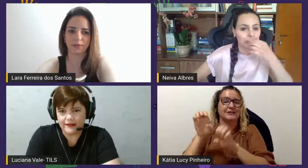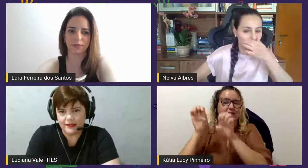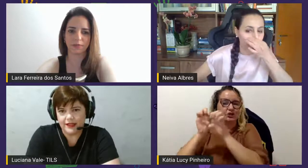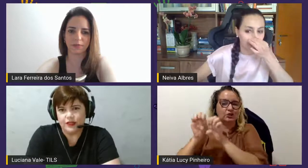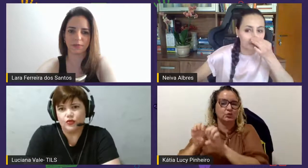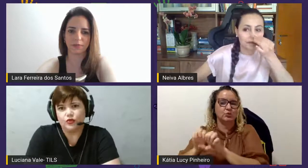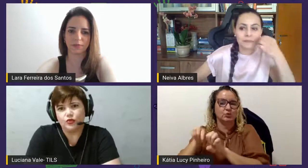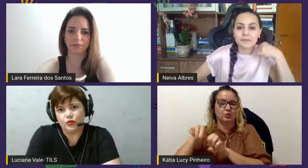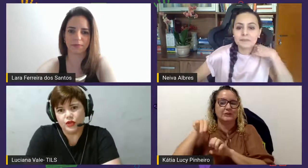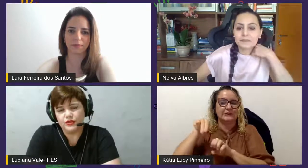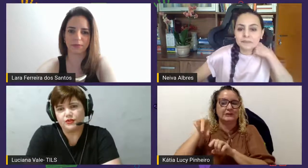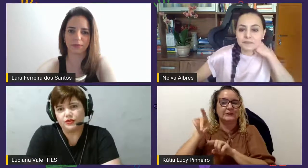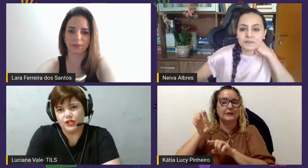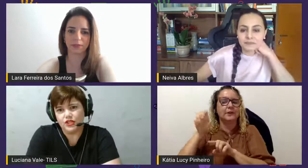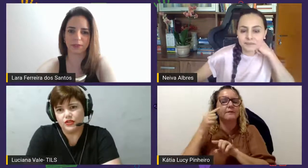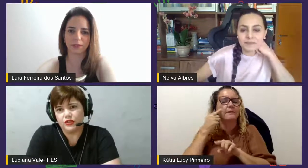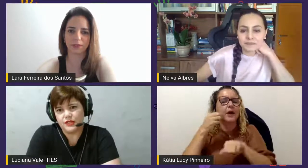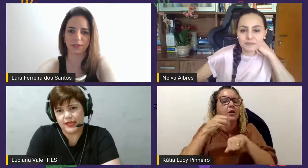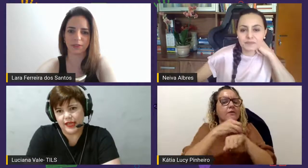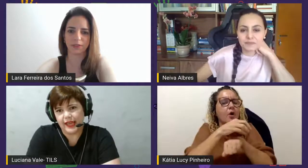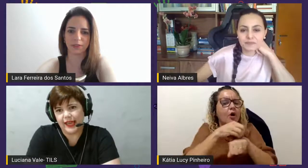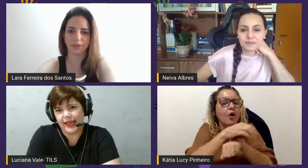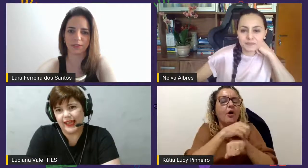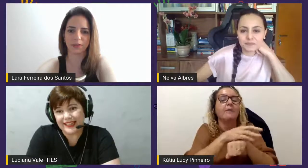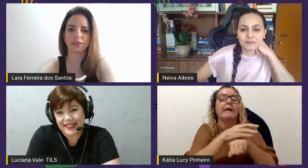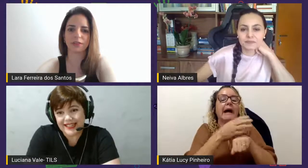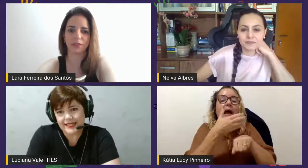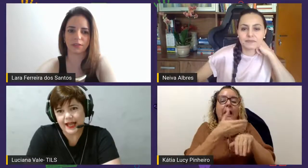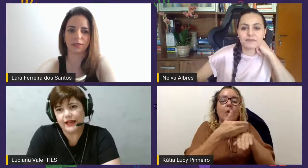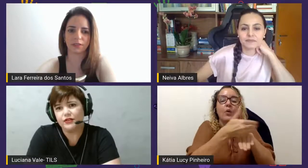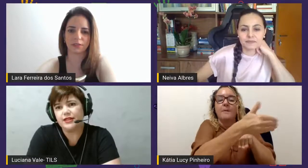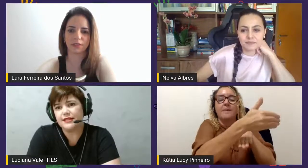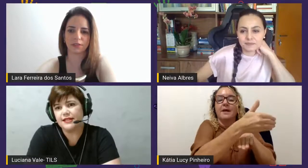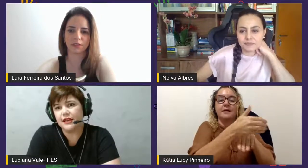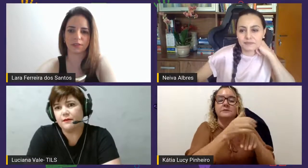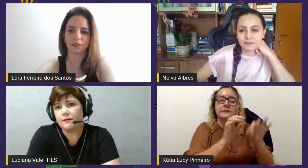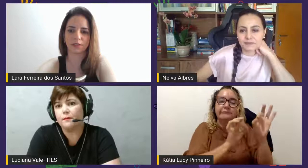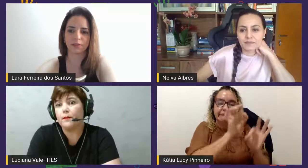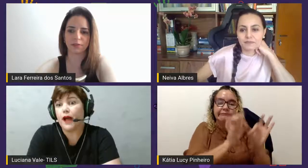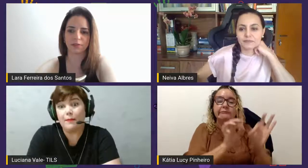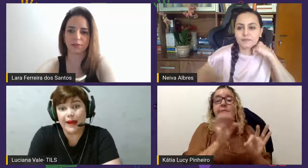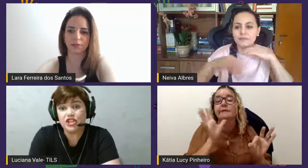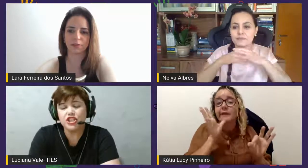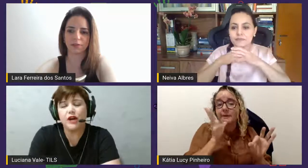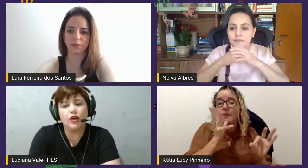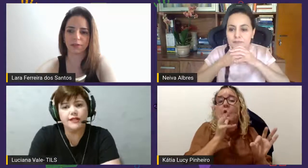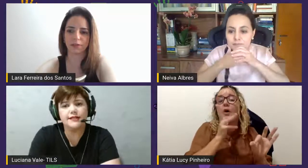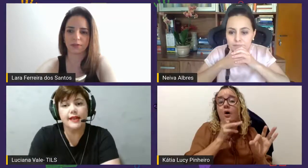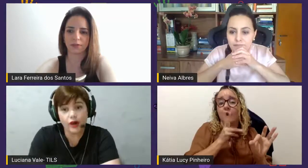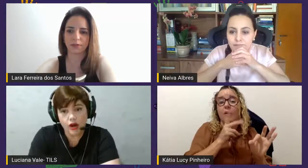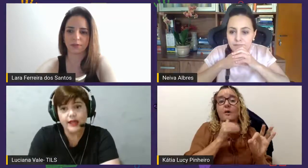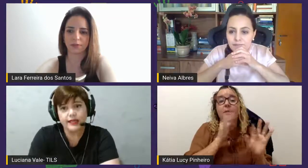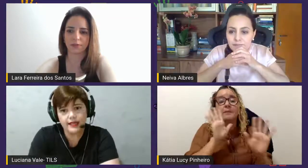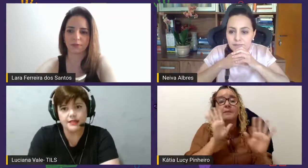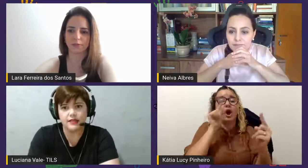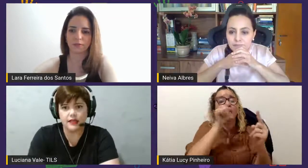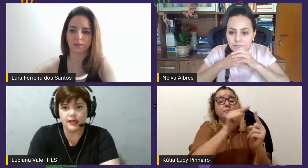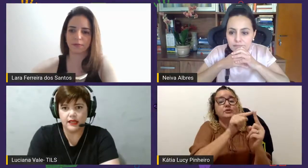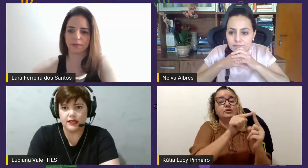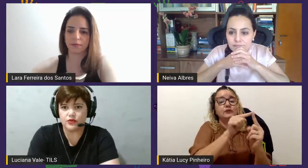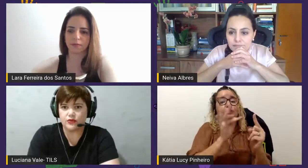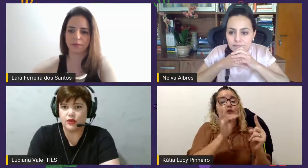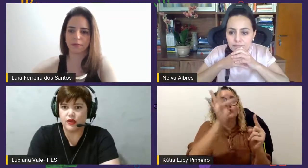NDE, do Núcleo Estruturante Docente, é necessário que a partir de agora, se